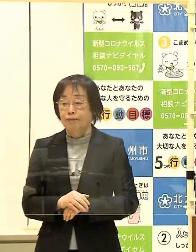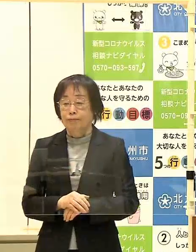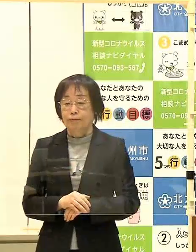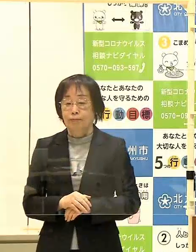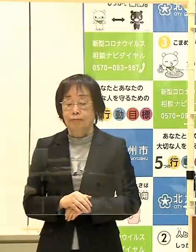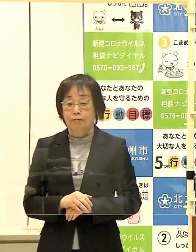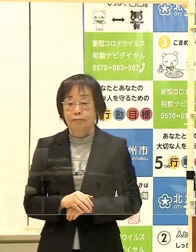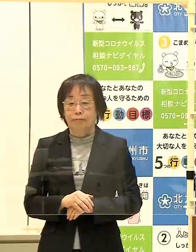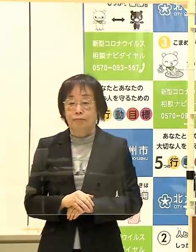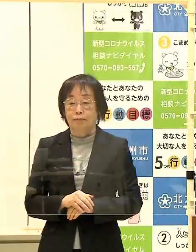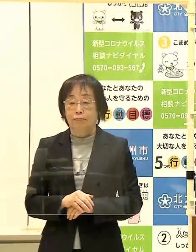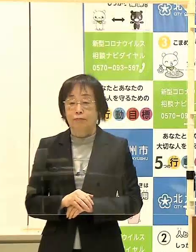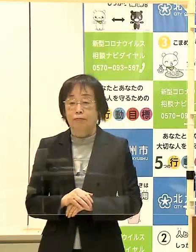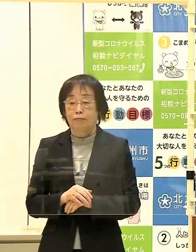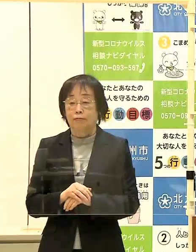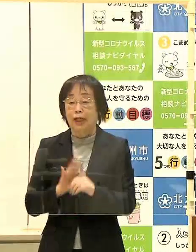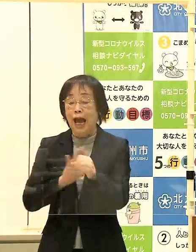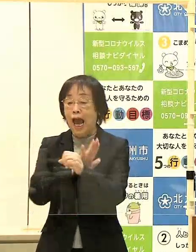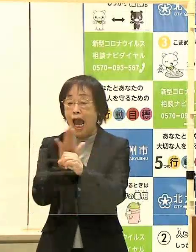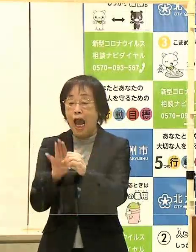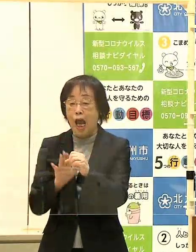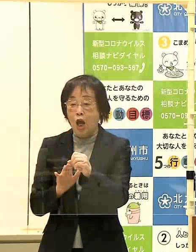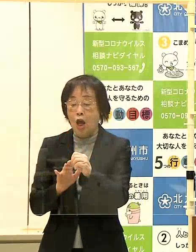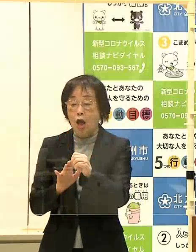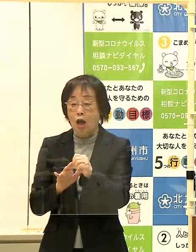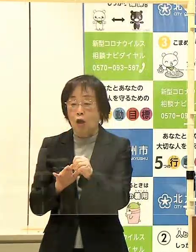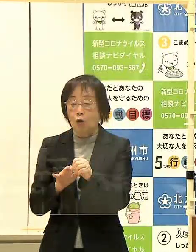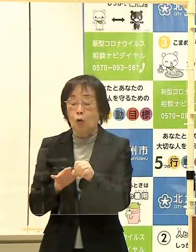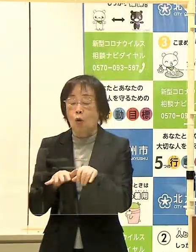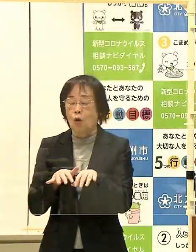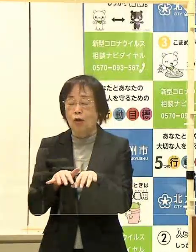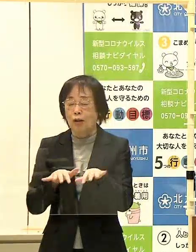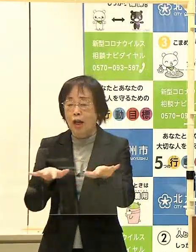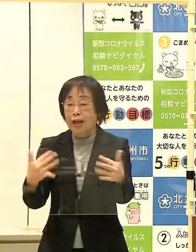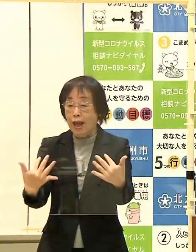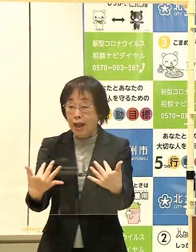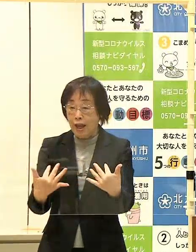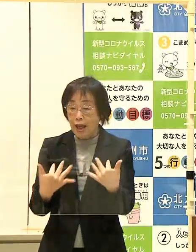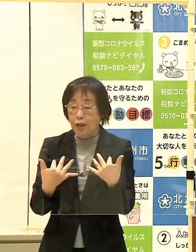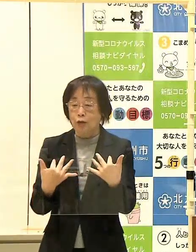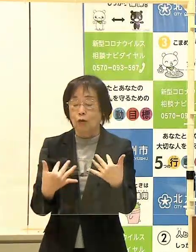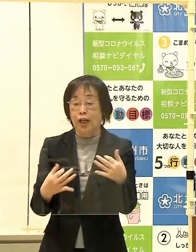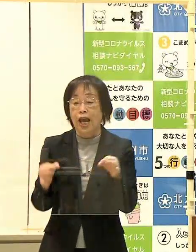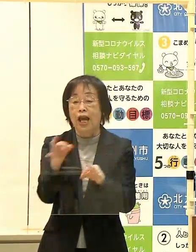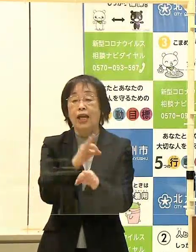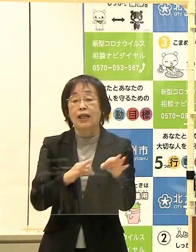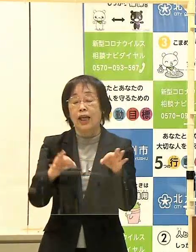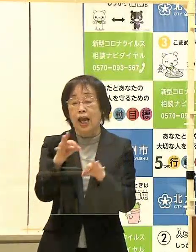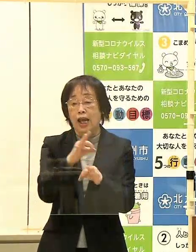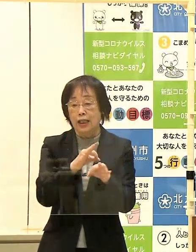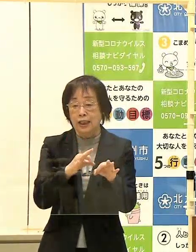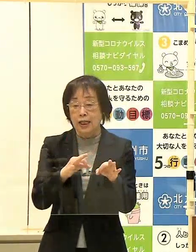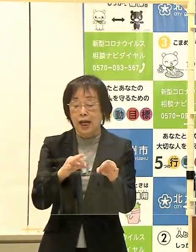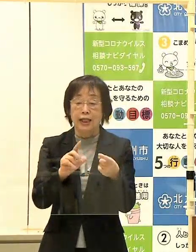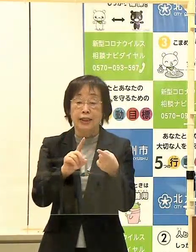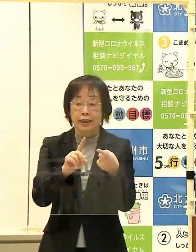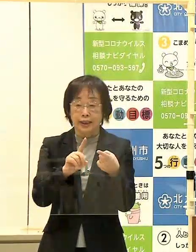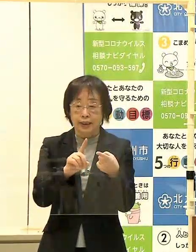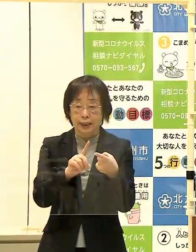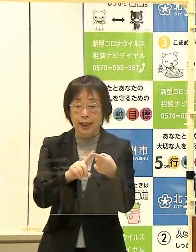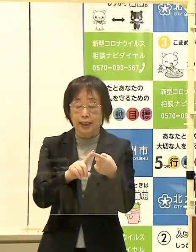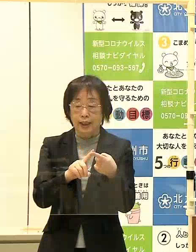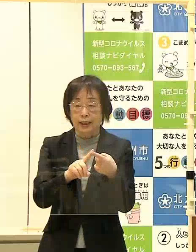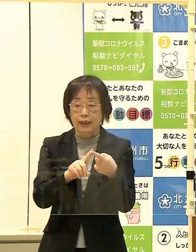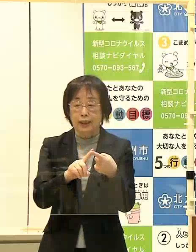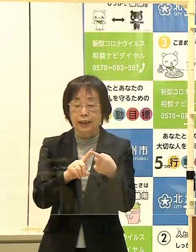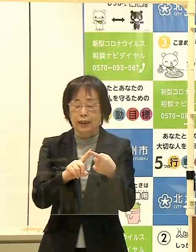新型頃なぁの影響で相当程度経済的ダメージを受けている方々への配慮という